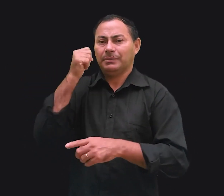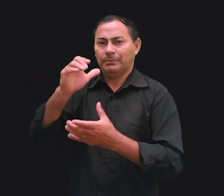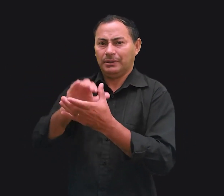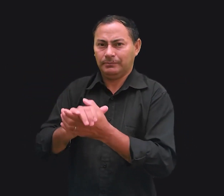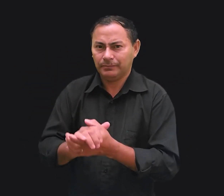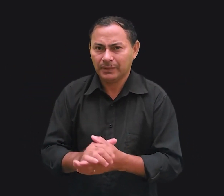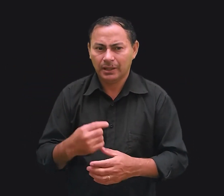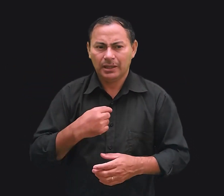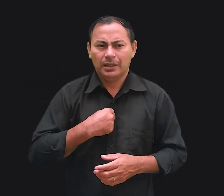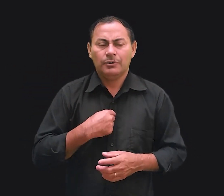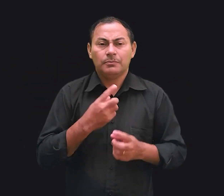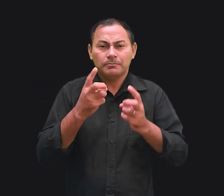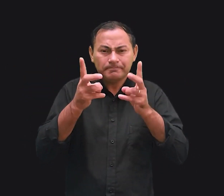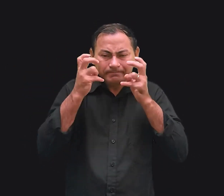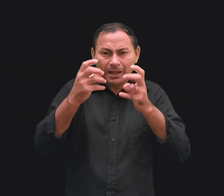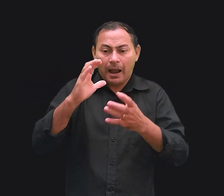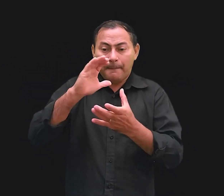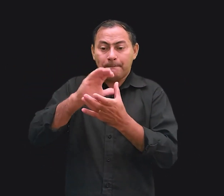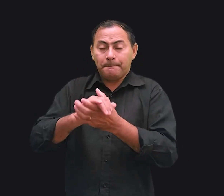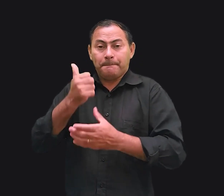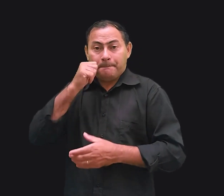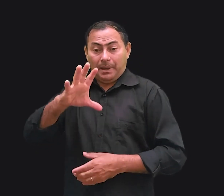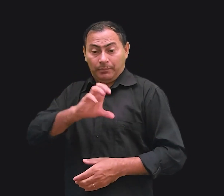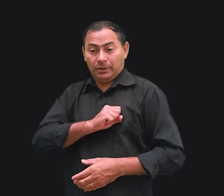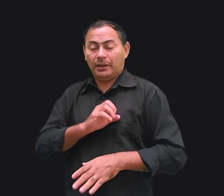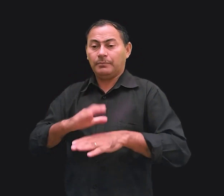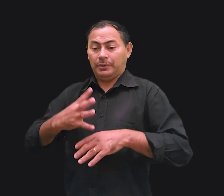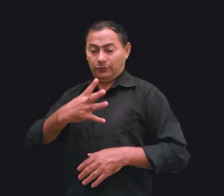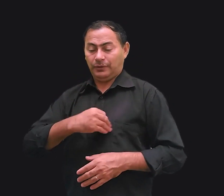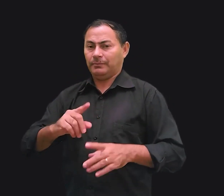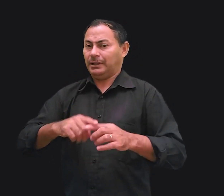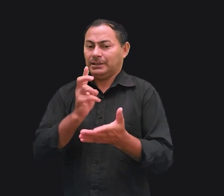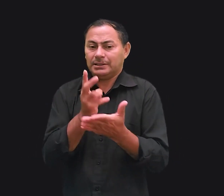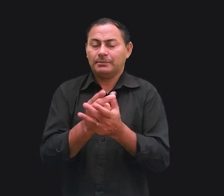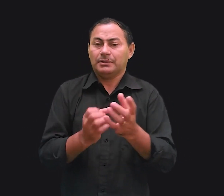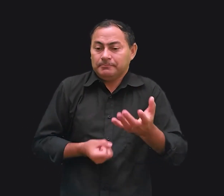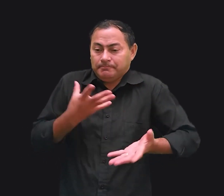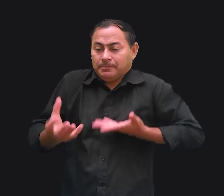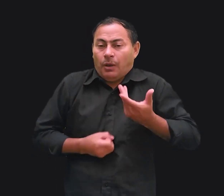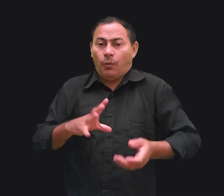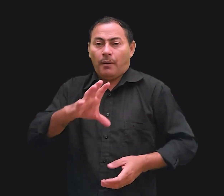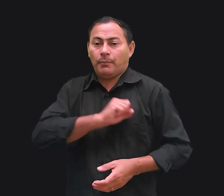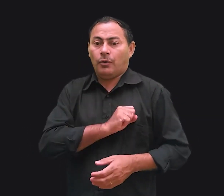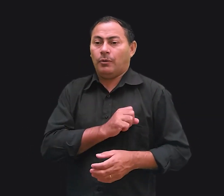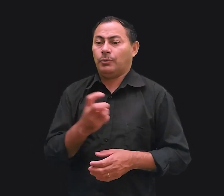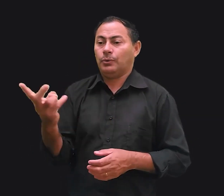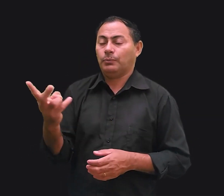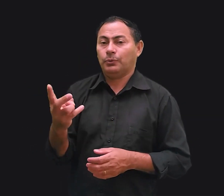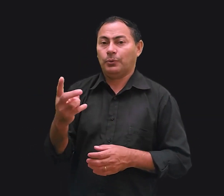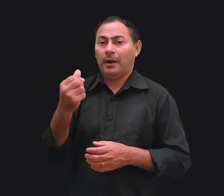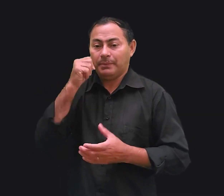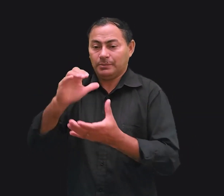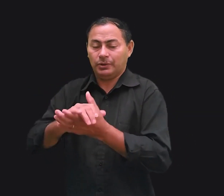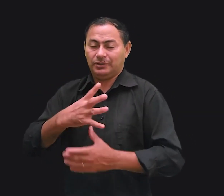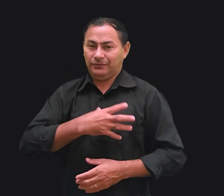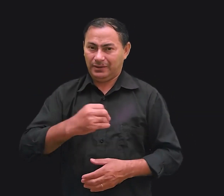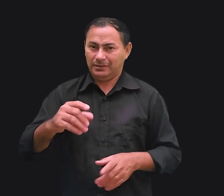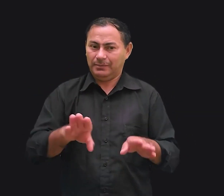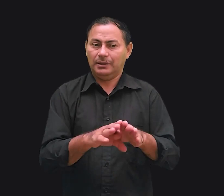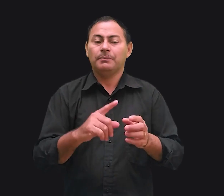ela. Acabei me dando conta de que amava minha mulher e meus filhos, mas nem sempre tinha expressado meu amor por eles, especialmente quando